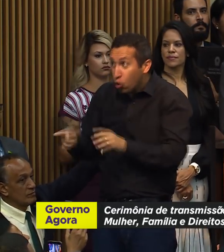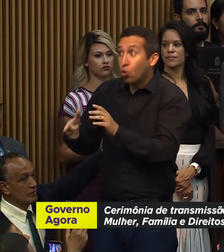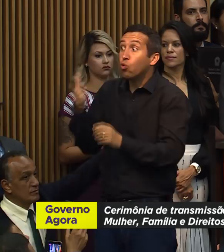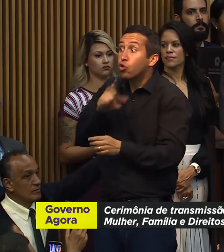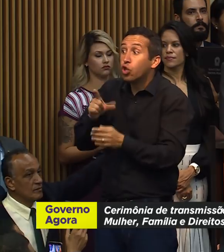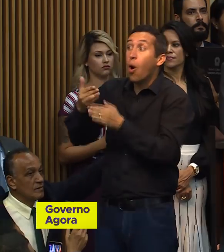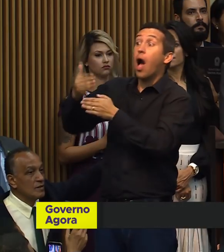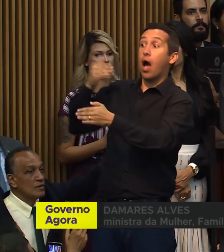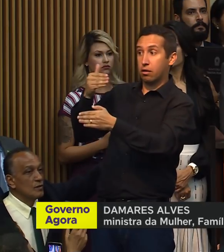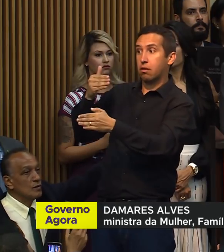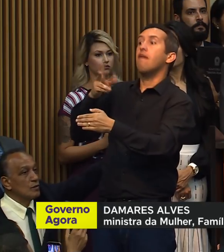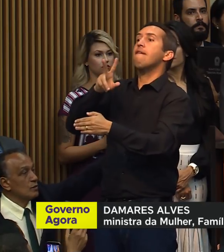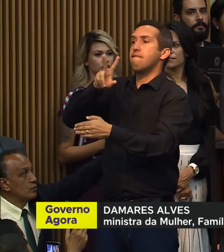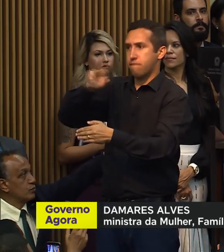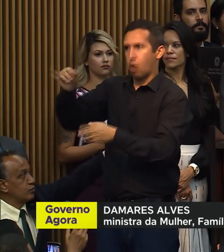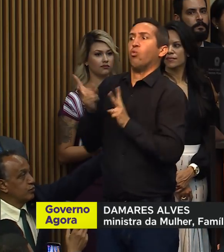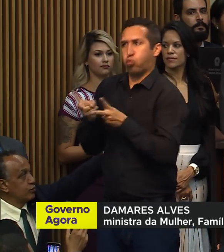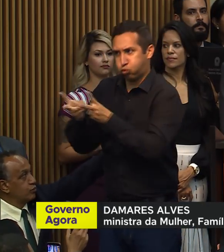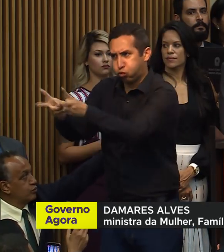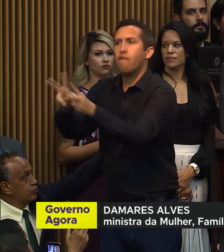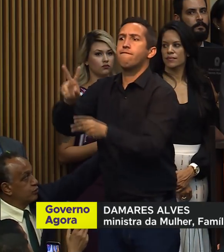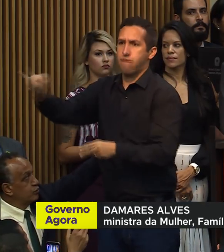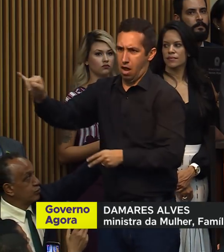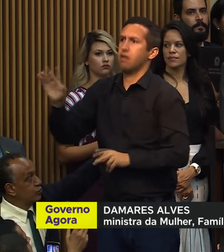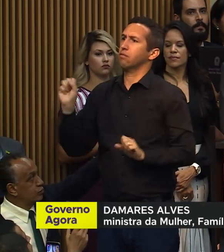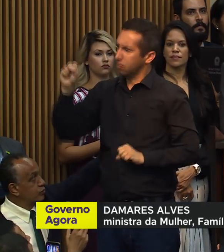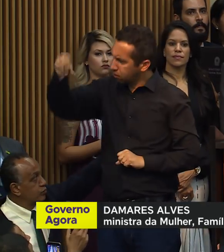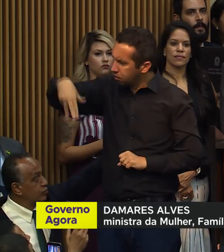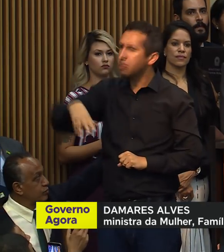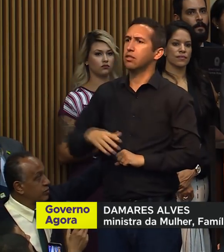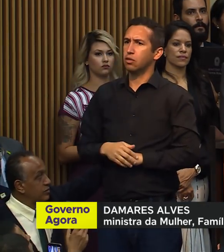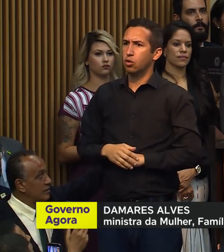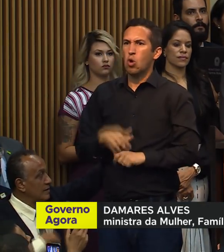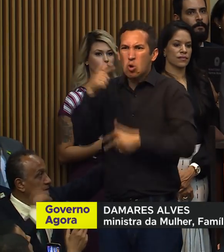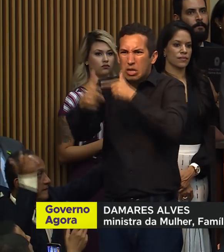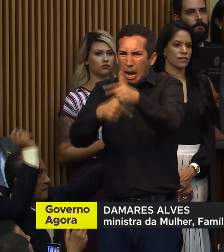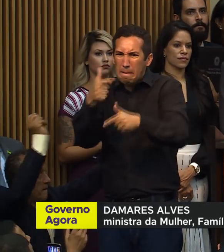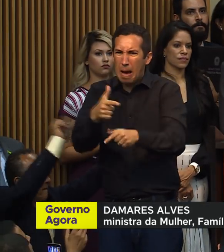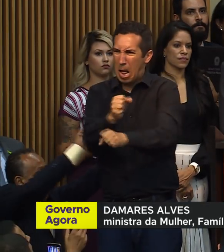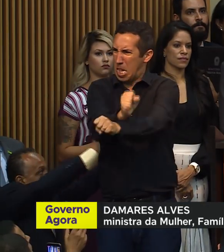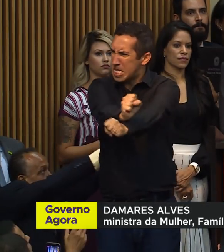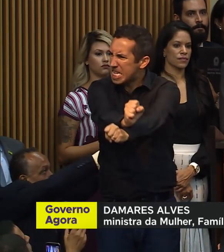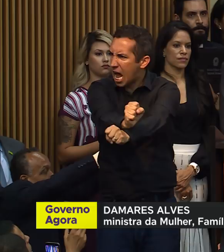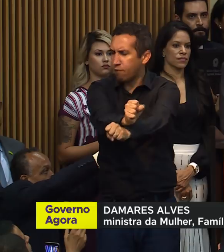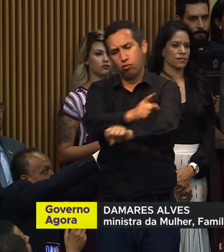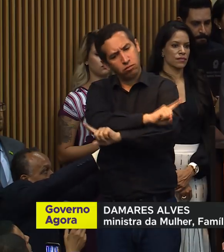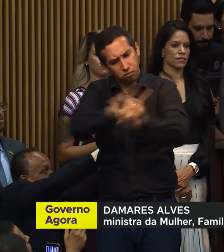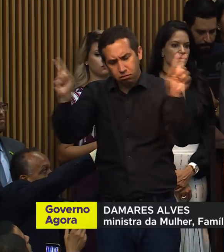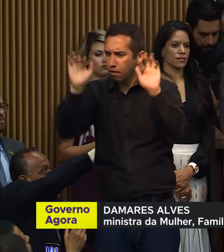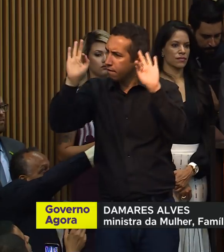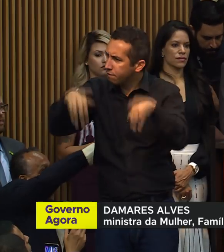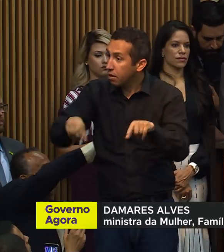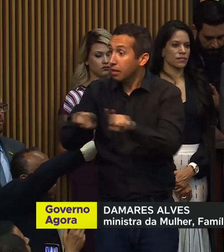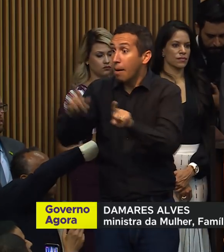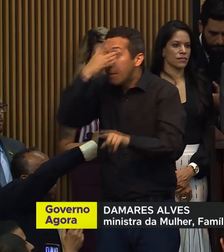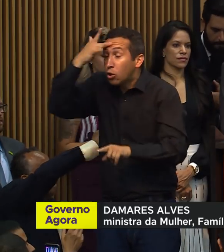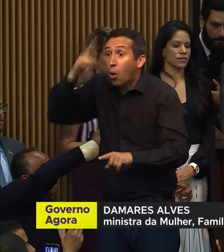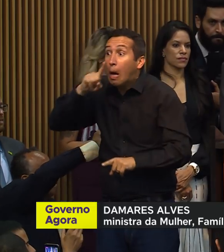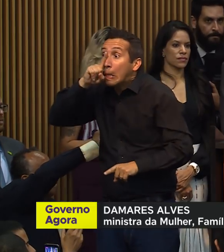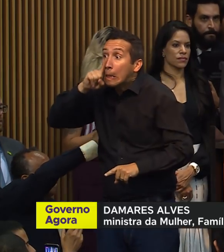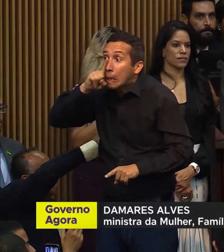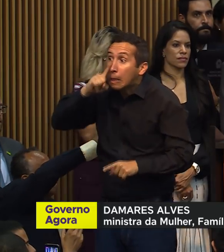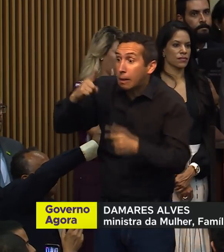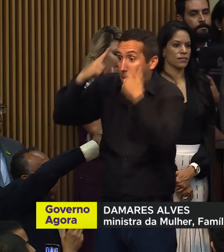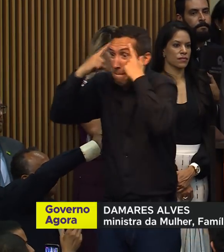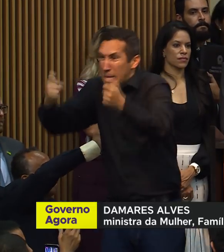comunidade LGBTI será violado. Combateremos o trabalho escravo. Apoiaremos as pessoas em situação de risco, o